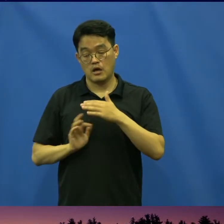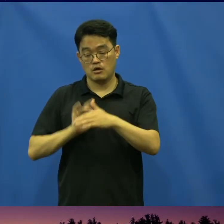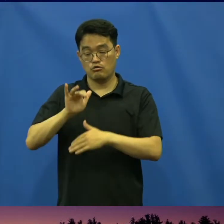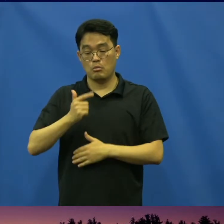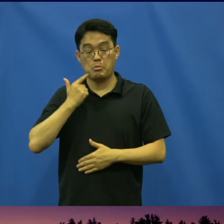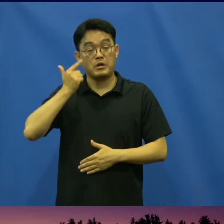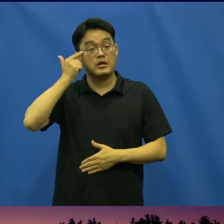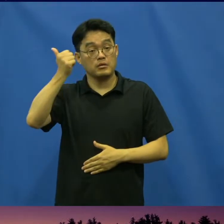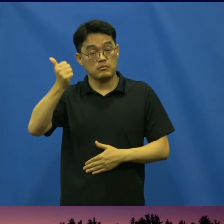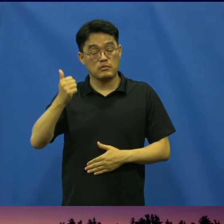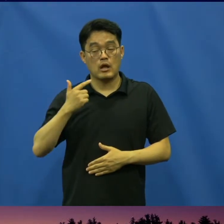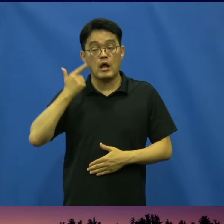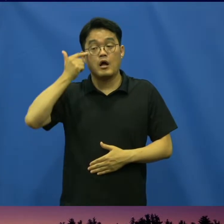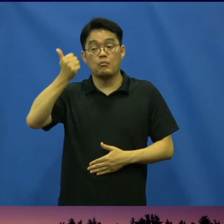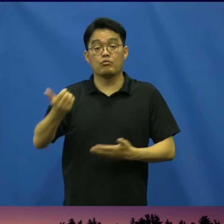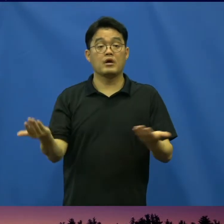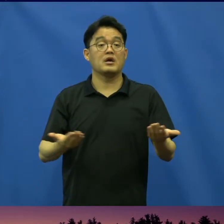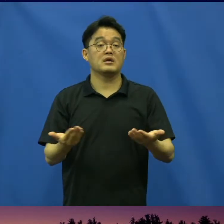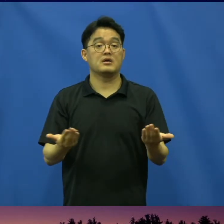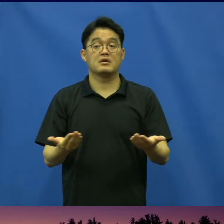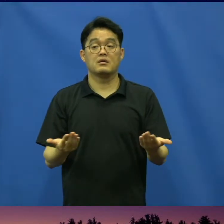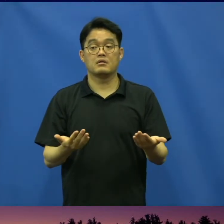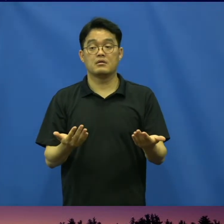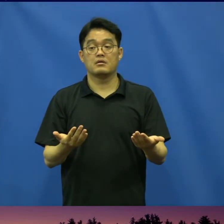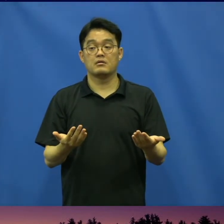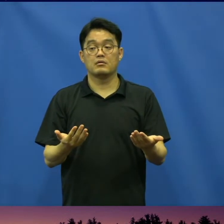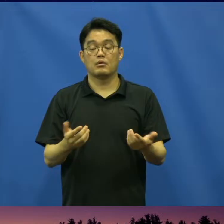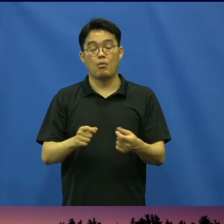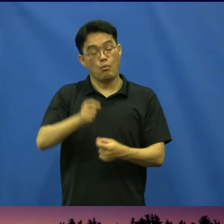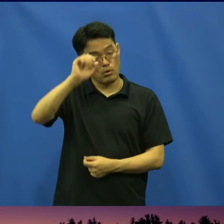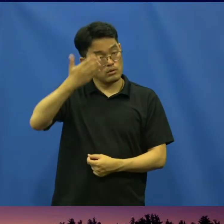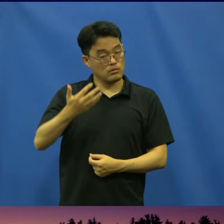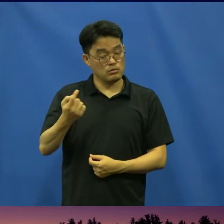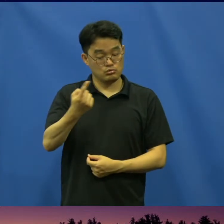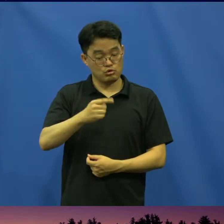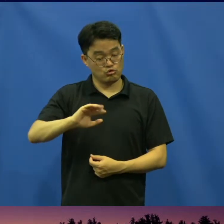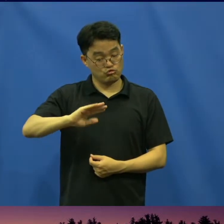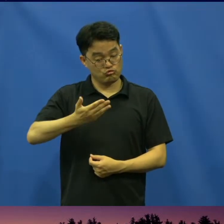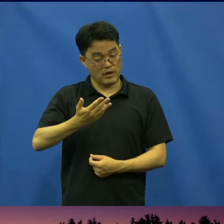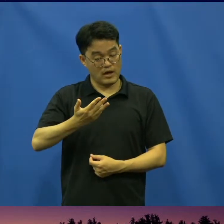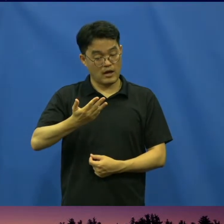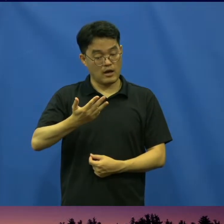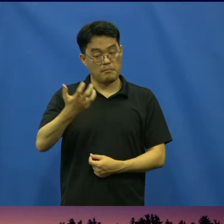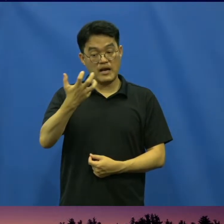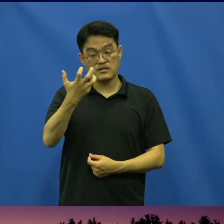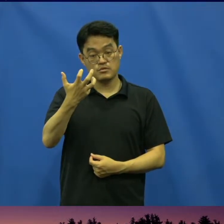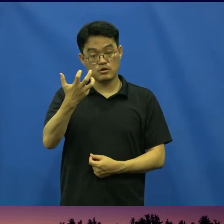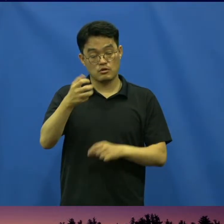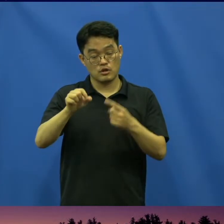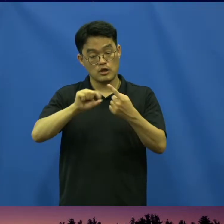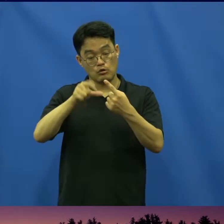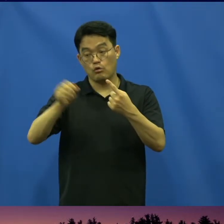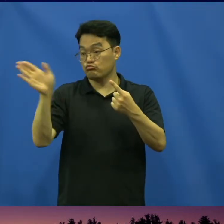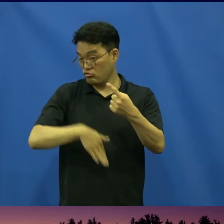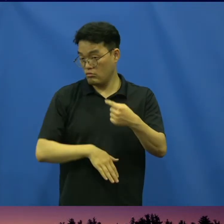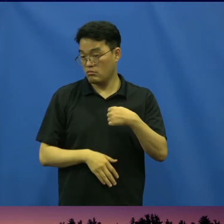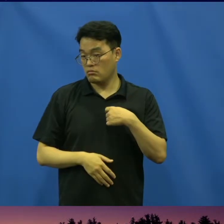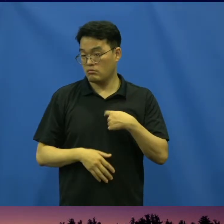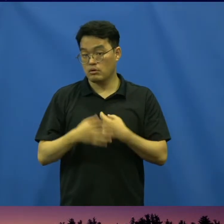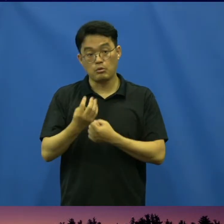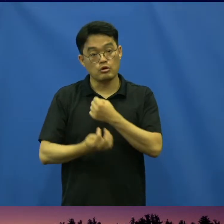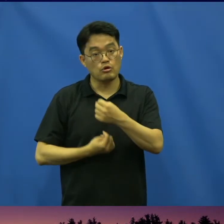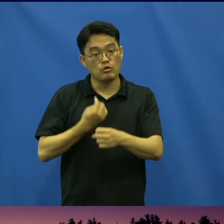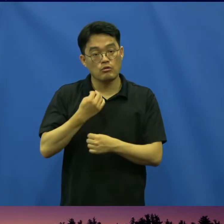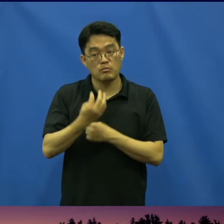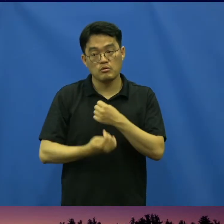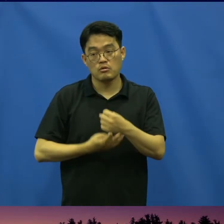1980년 1월 첫 주일부터 교육전도사에서는 꽤 됐지. 그죠? 근데 여러분, 제가 아는 거는